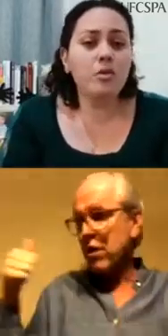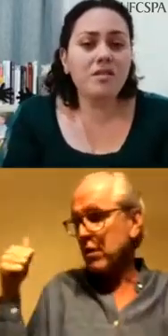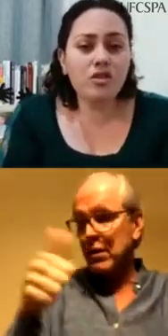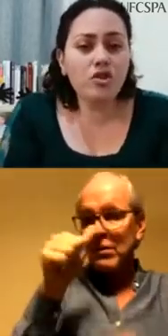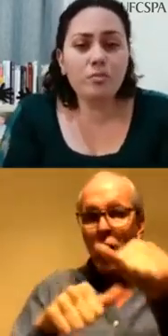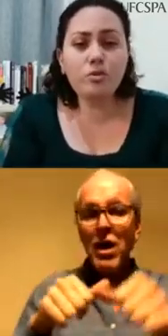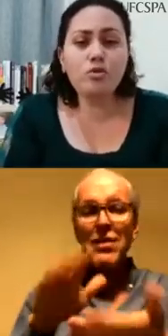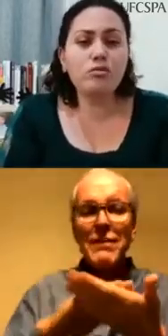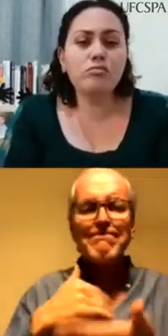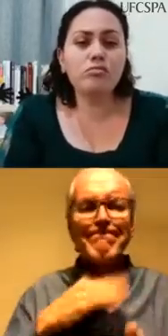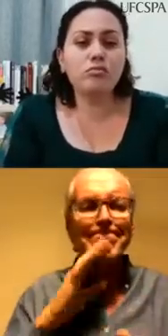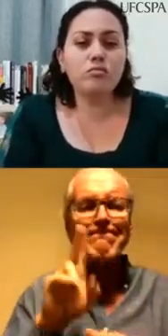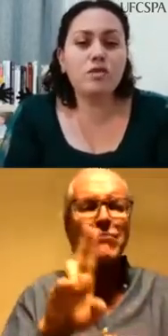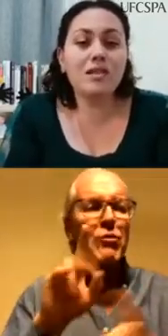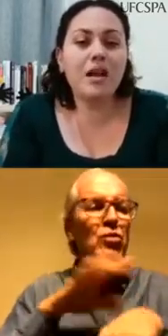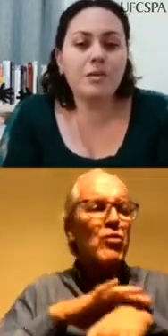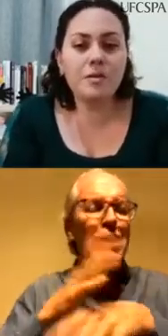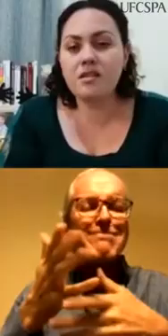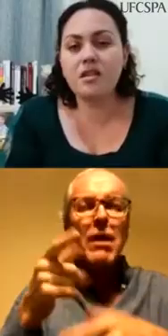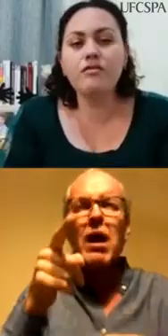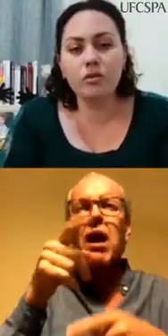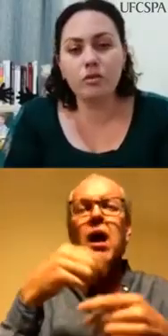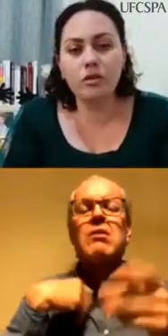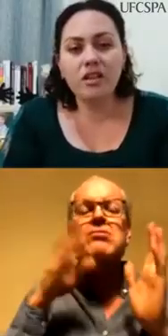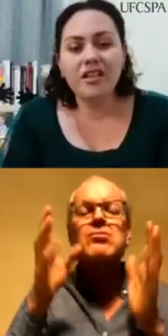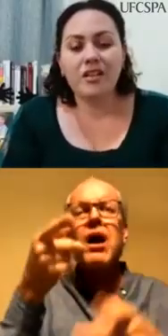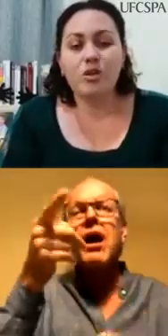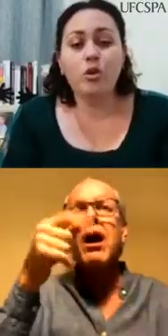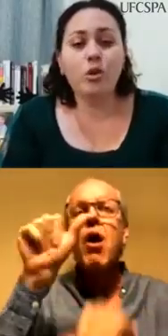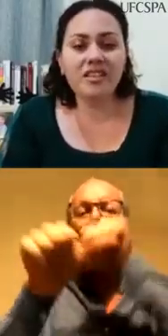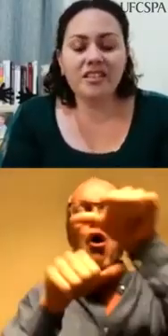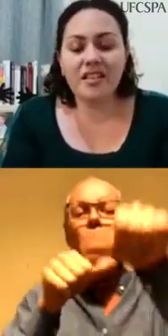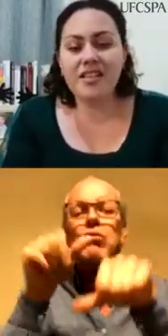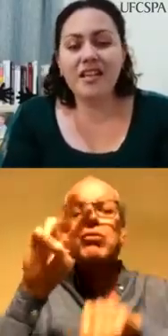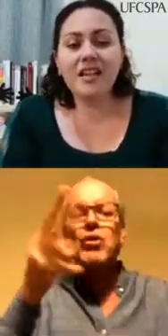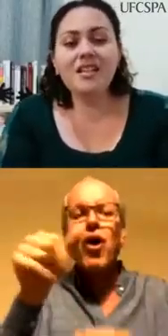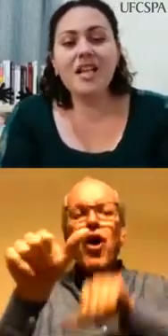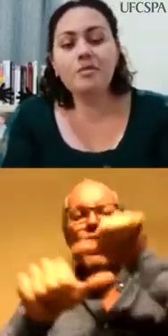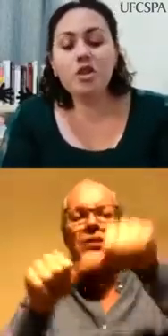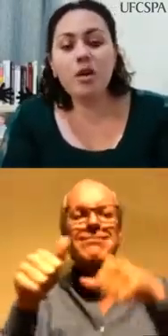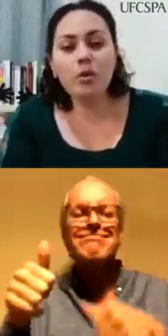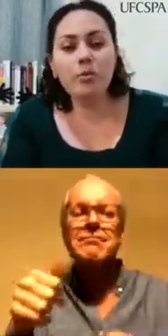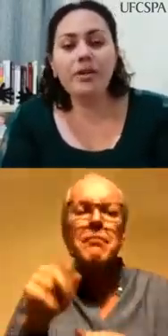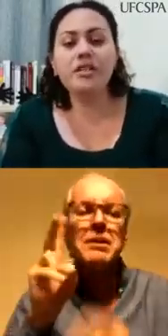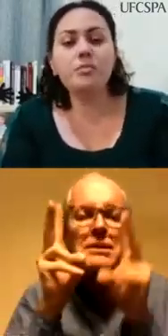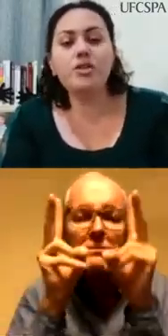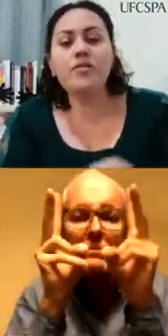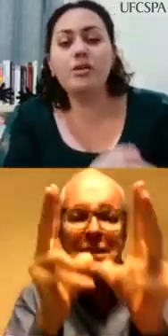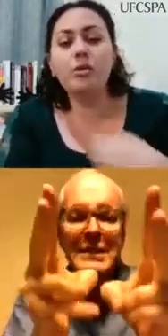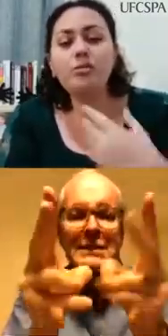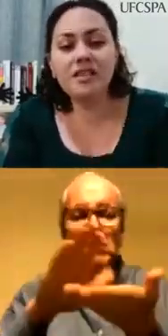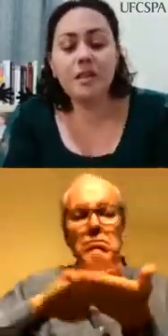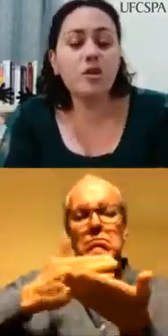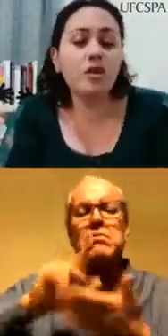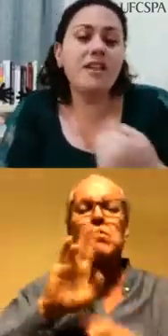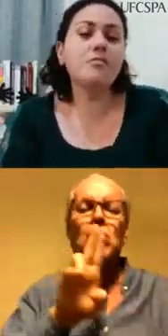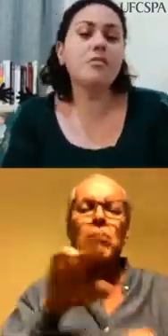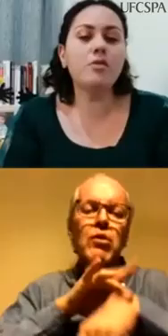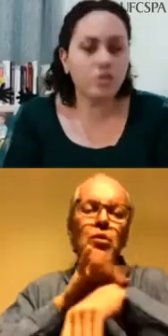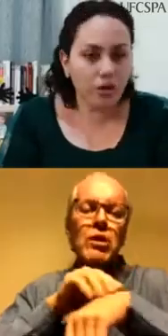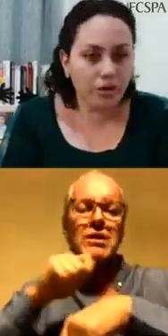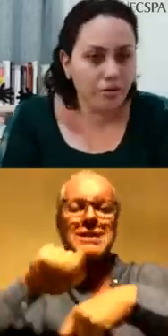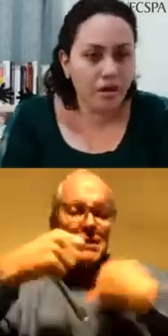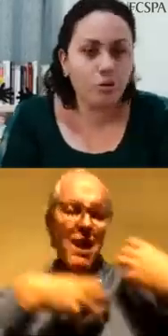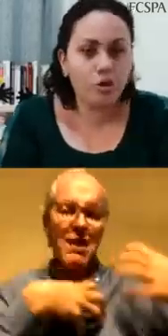vários nomes que a gente não possui um sinal específico. E outra, e se aquele intérprete que me acompanha depois vier outro intérprete, ainda vai